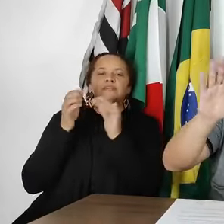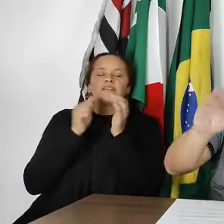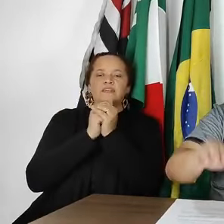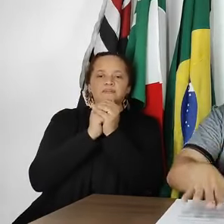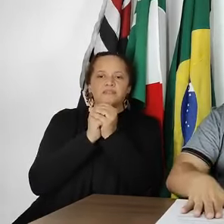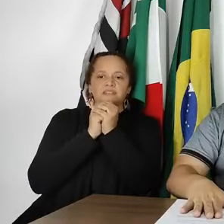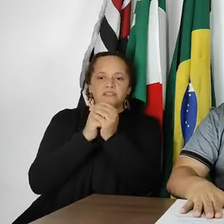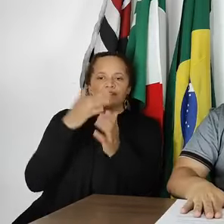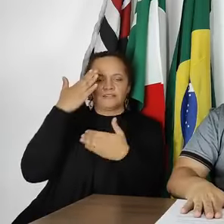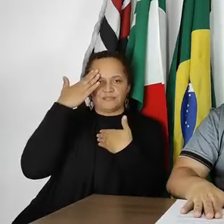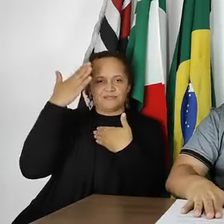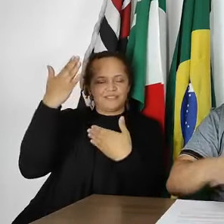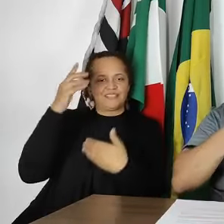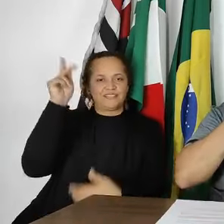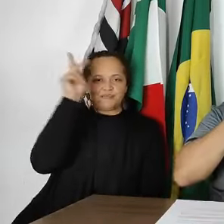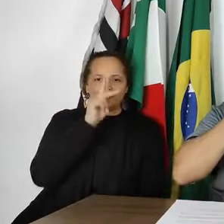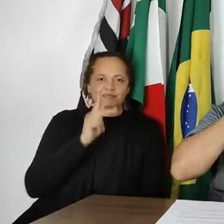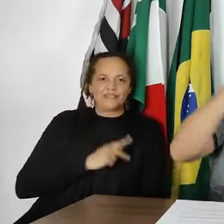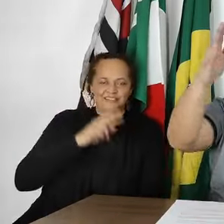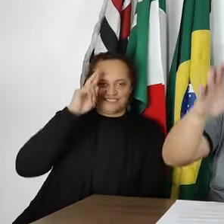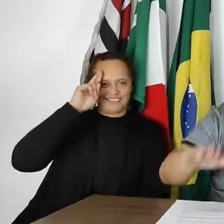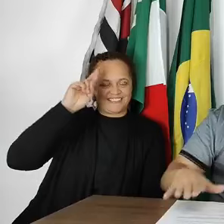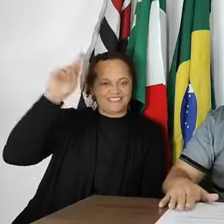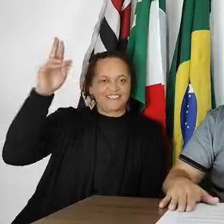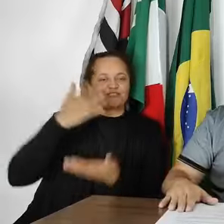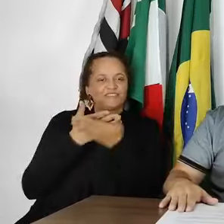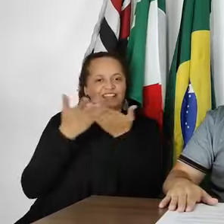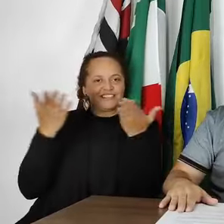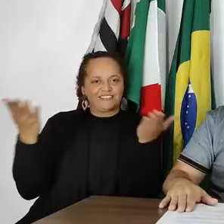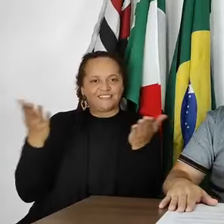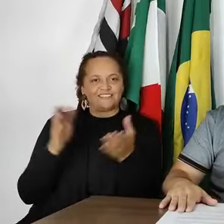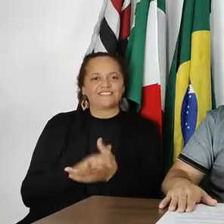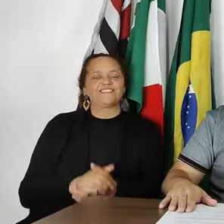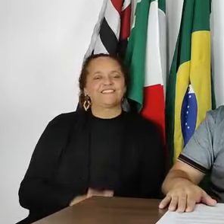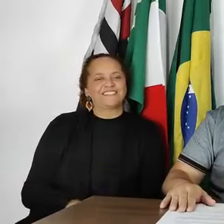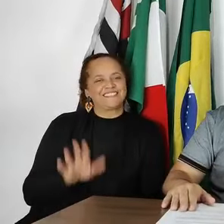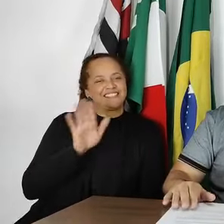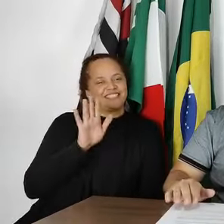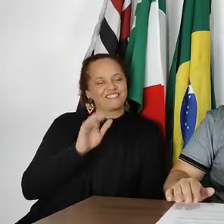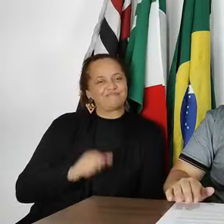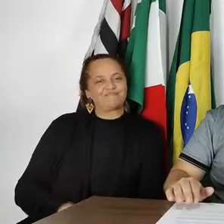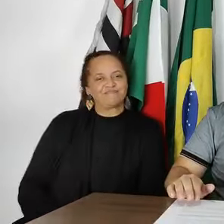amém. Obrigado, gente. Fica na paz do Senhor. Um beijo a todos aí e a gente se vê.